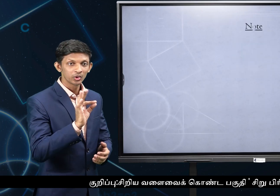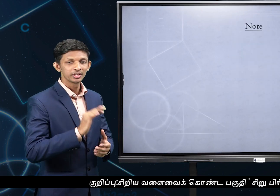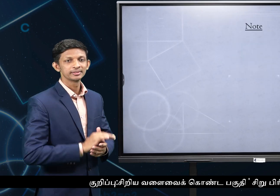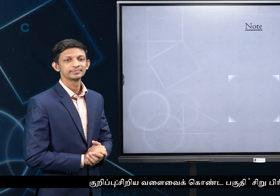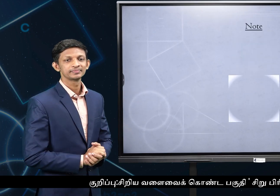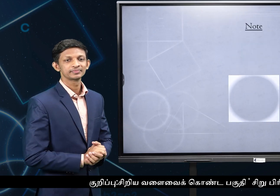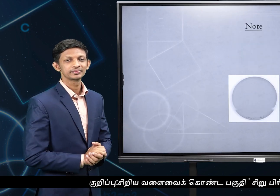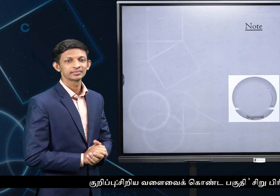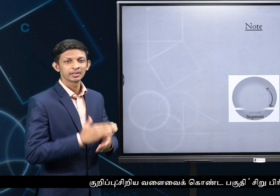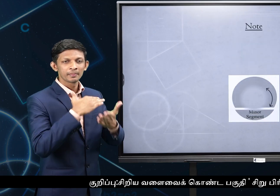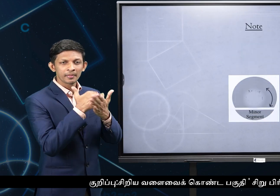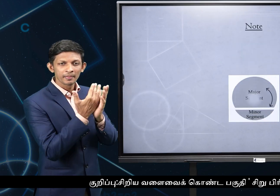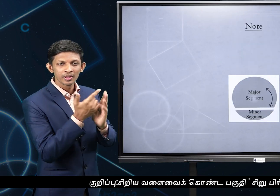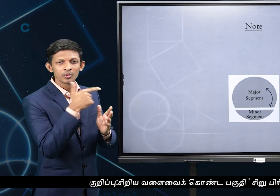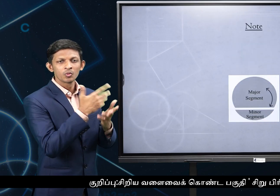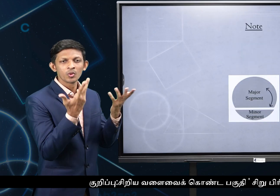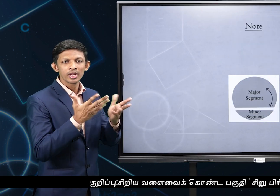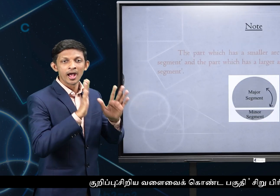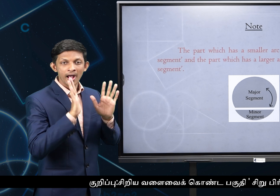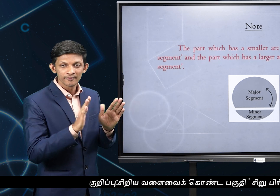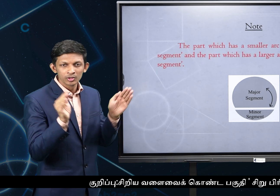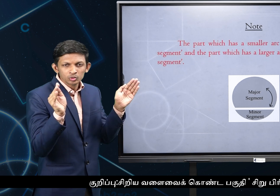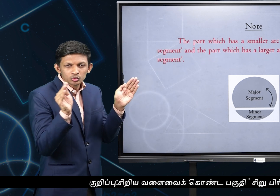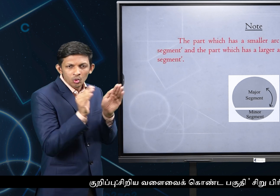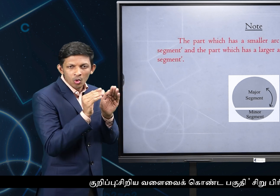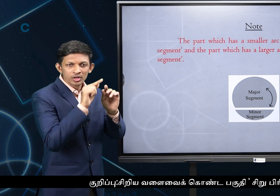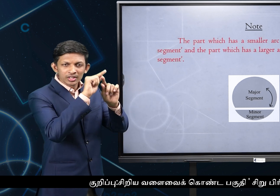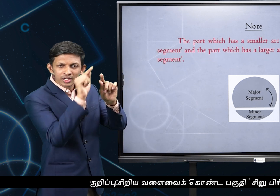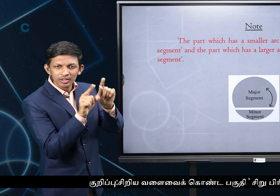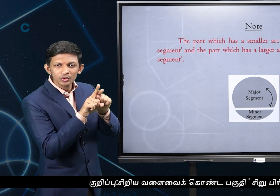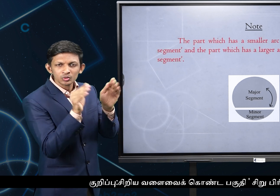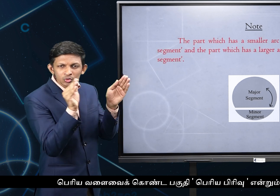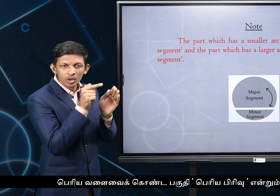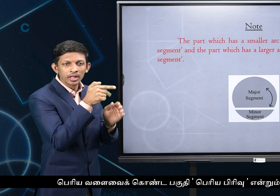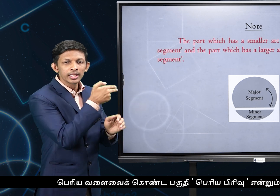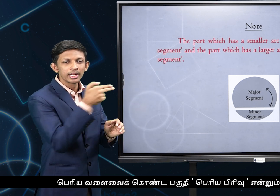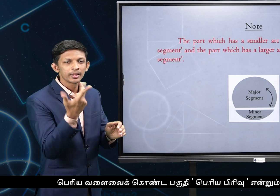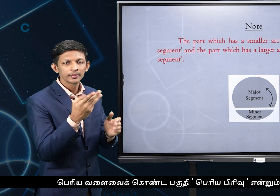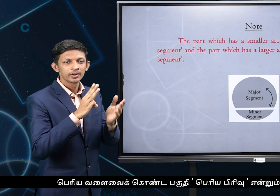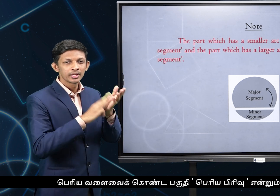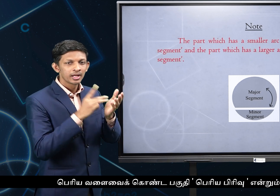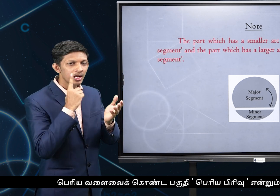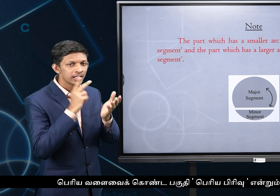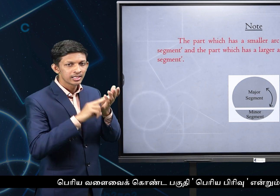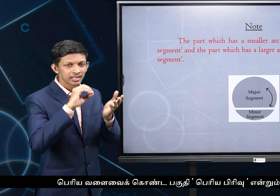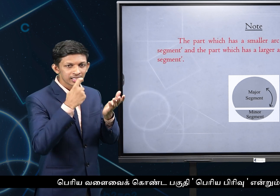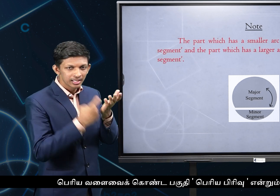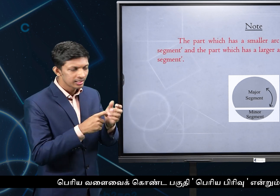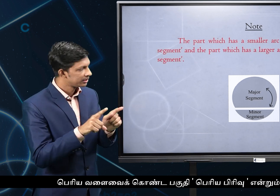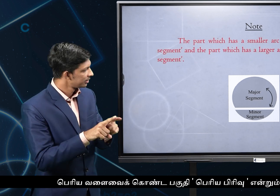குறிப்பு: சிறிய வளைவை கொண்ட பகுதி சிறு பிரிவு என்றும் பெரிய வளைவை கொண்ட பகுதி பெரிய பிரிவு